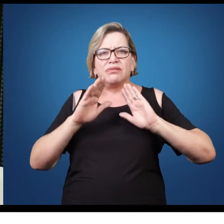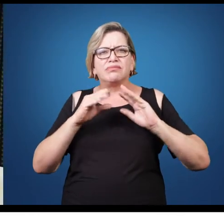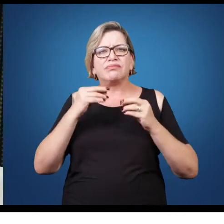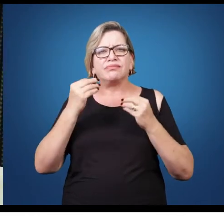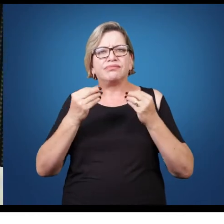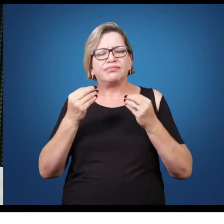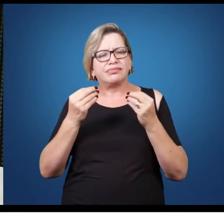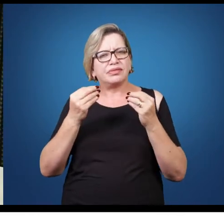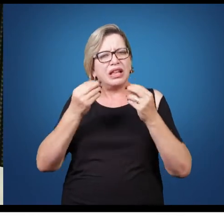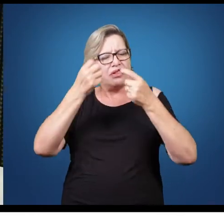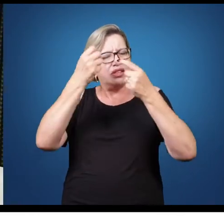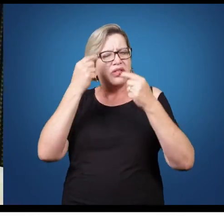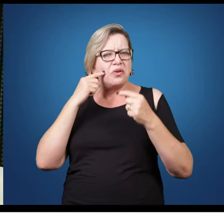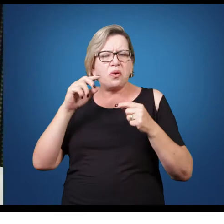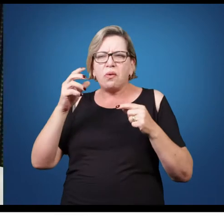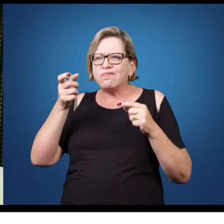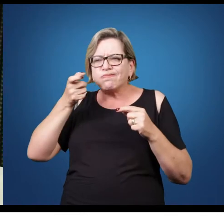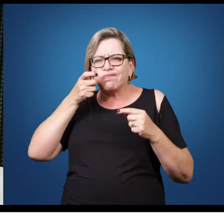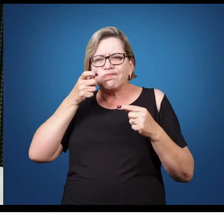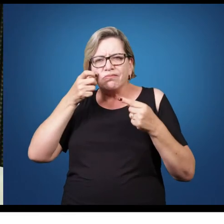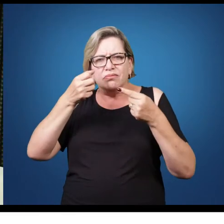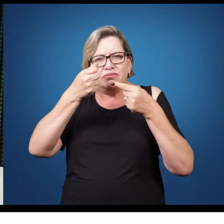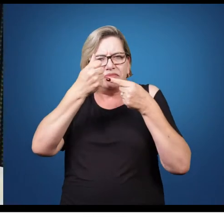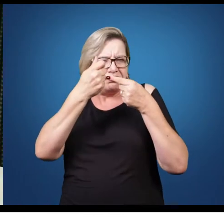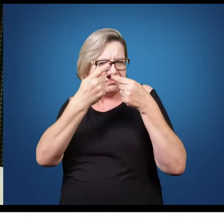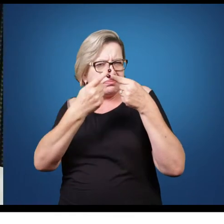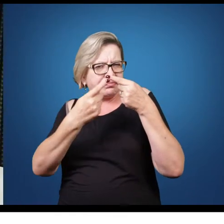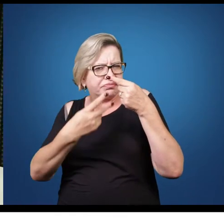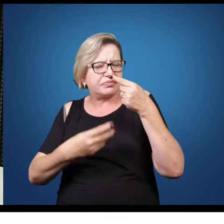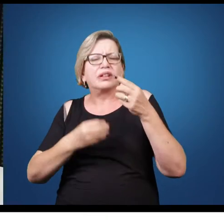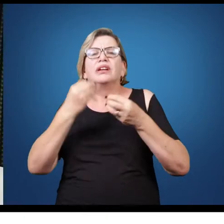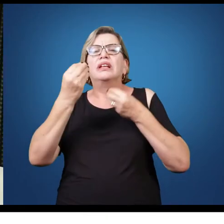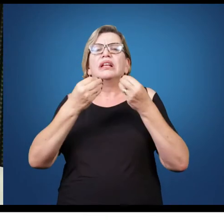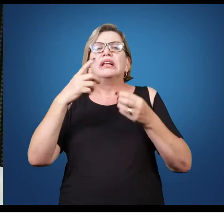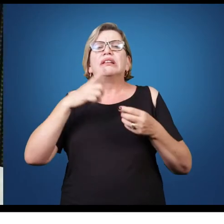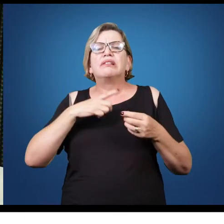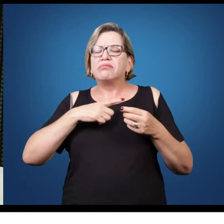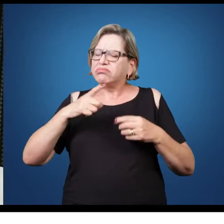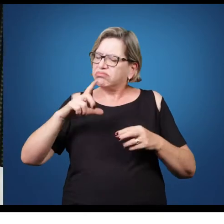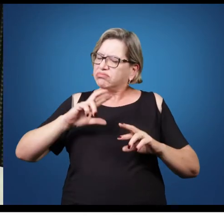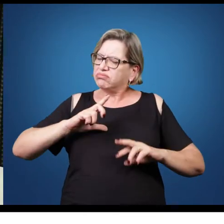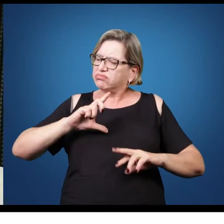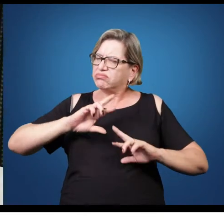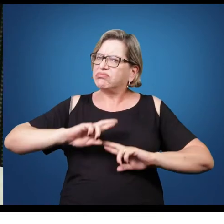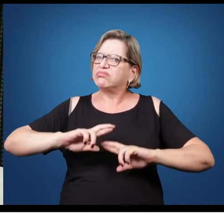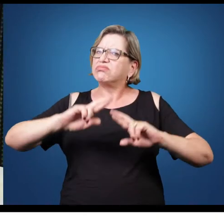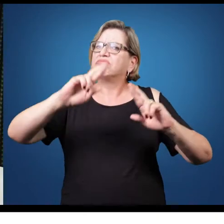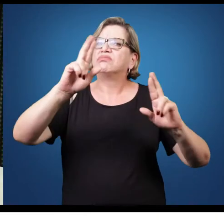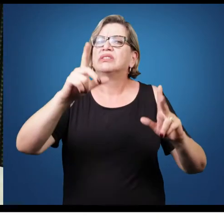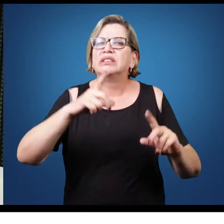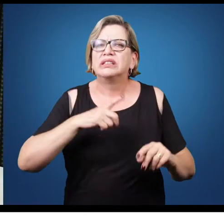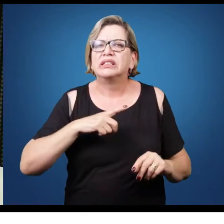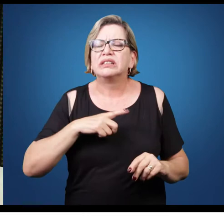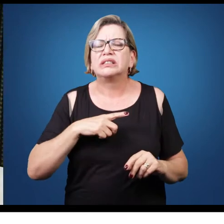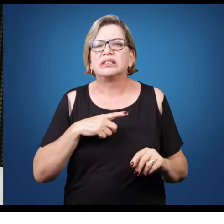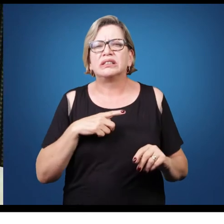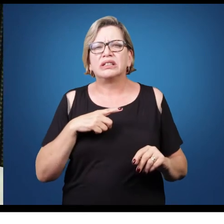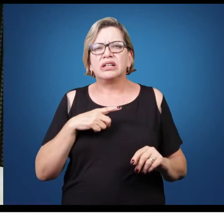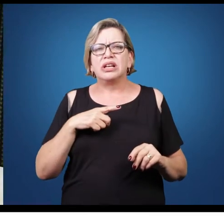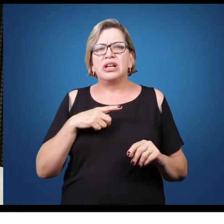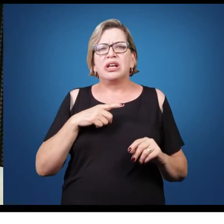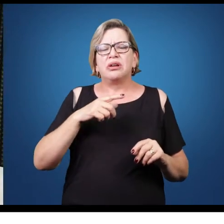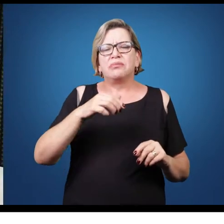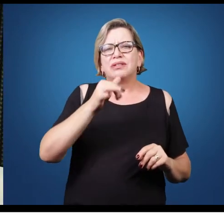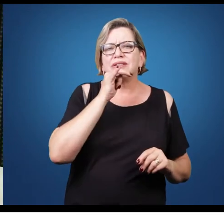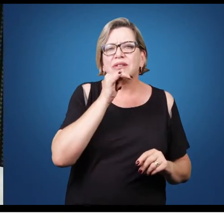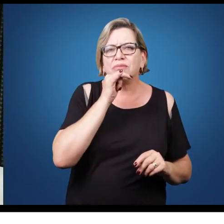características e outras expressões mas dou sempre houve contradição né quando o mozart